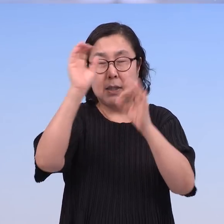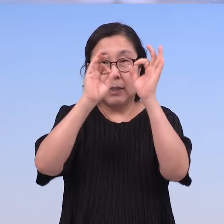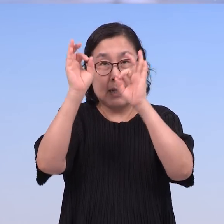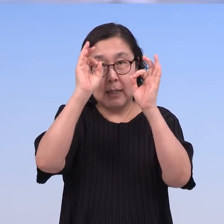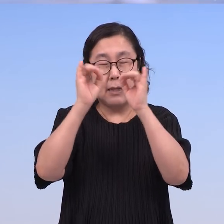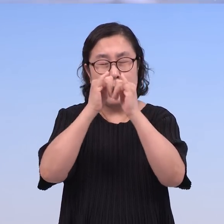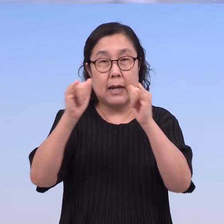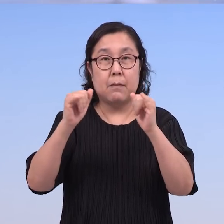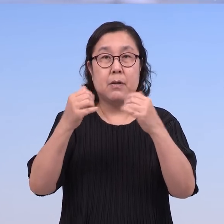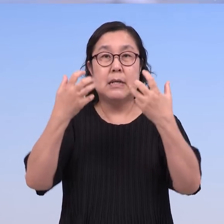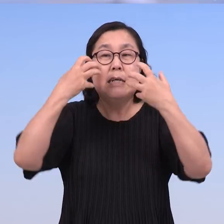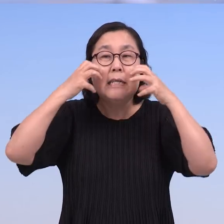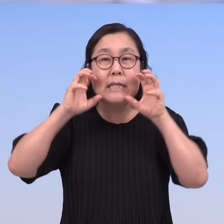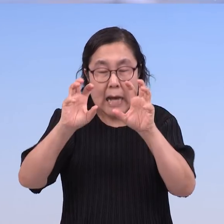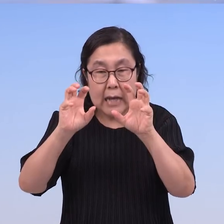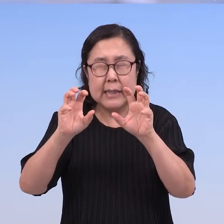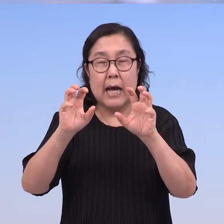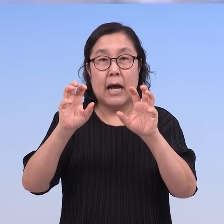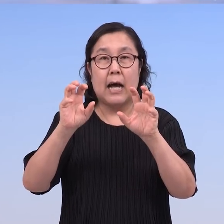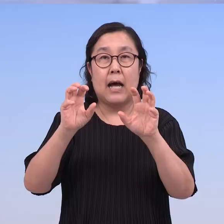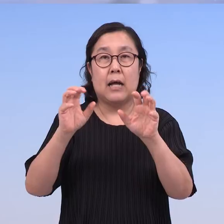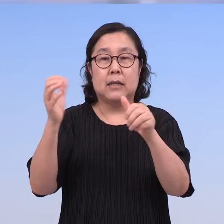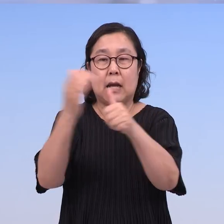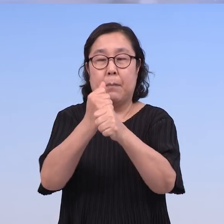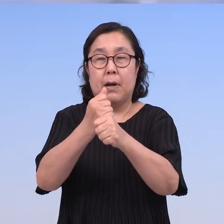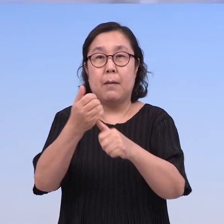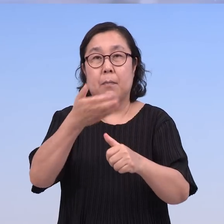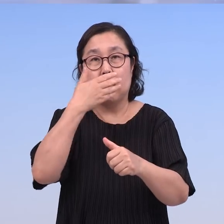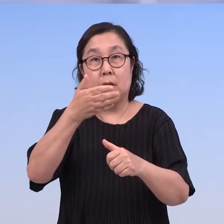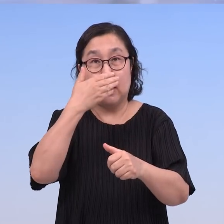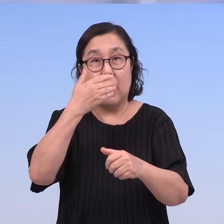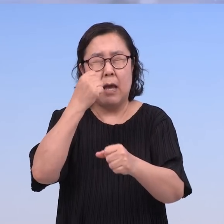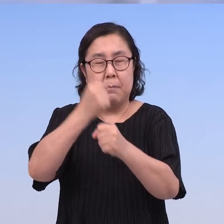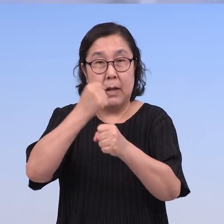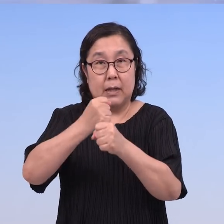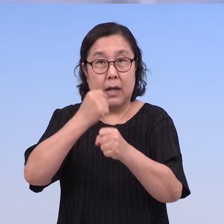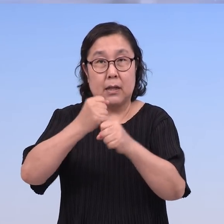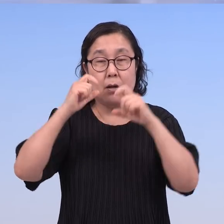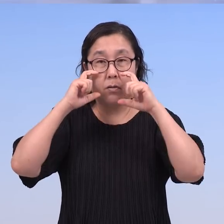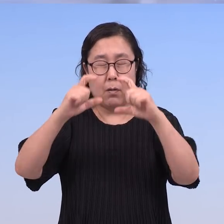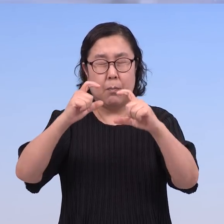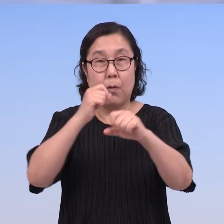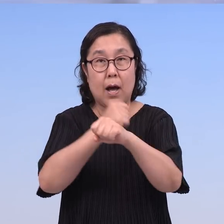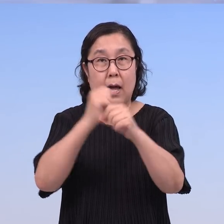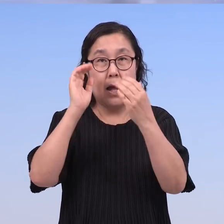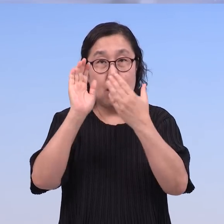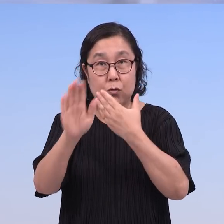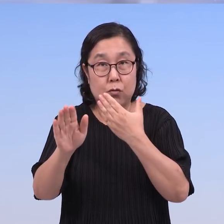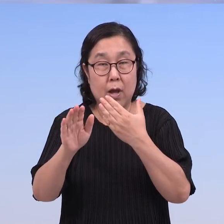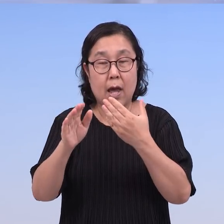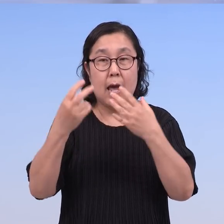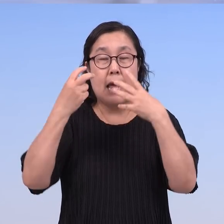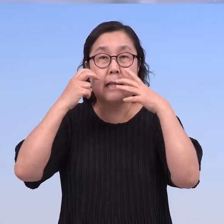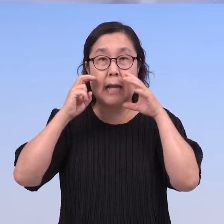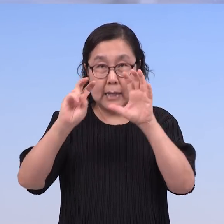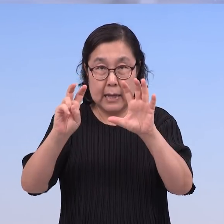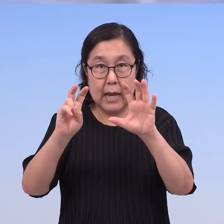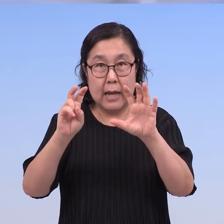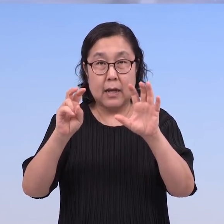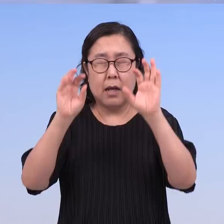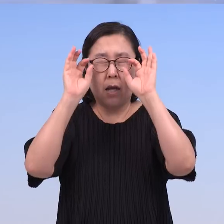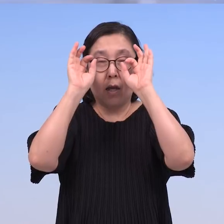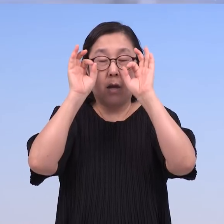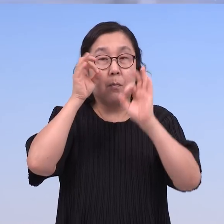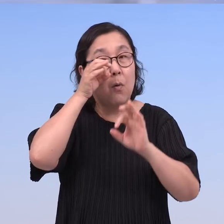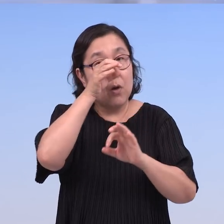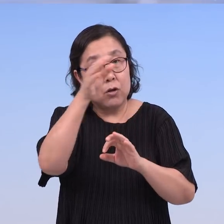구하는 사람은 사자굴에 집어넣겠다고 하는 조서가 선포되니까 바로 그 선포된 직후에 다니엘이 보인 행동은